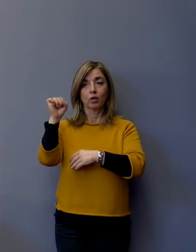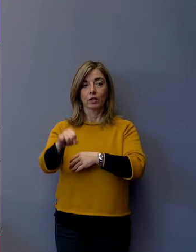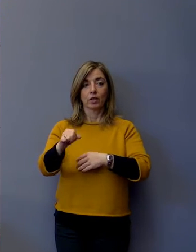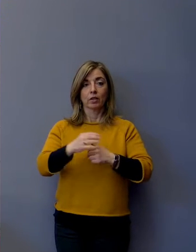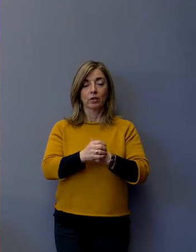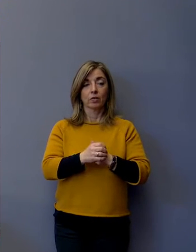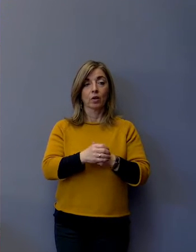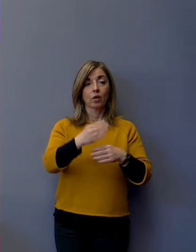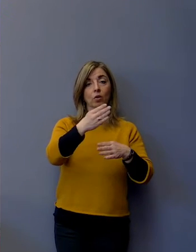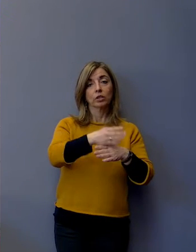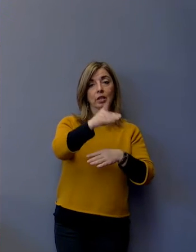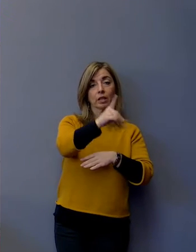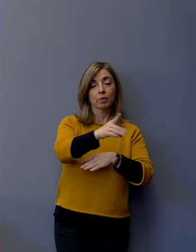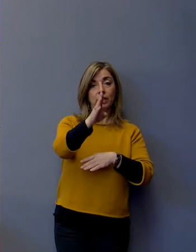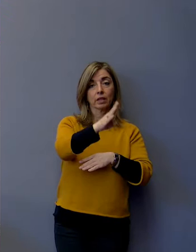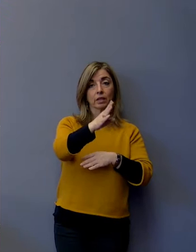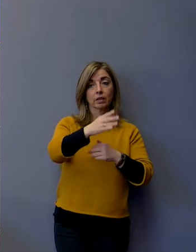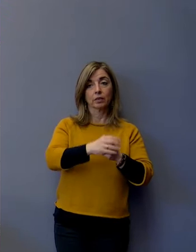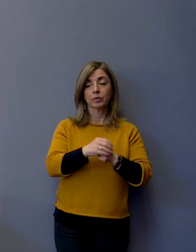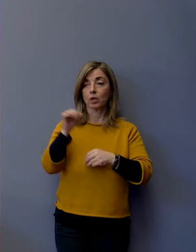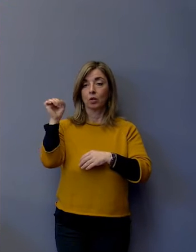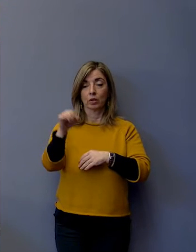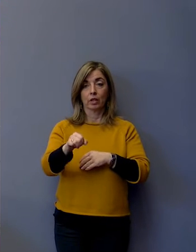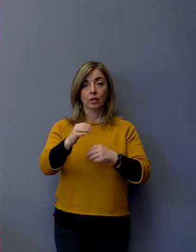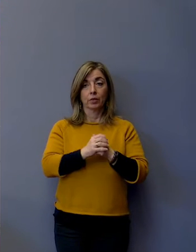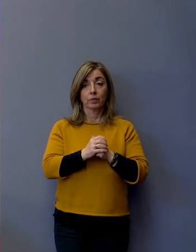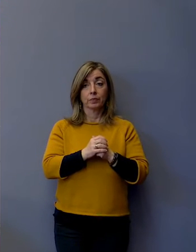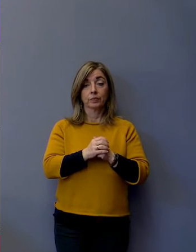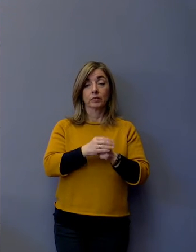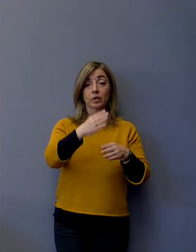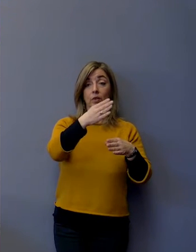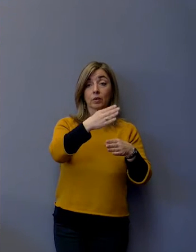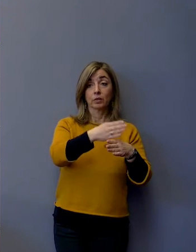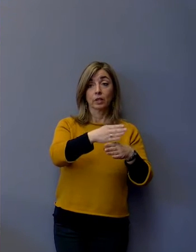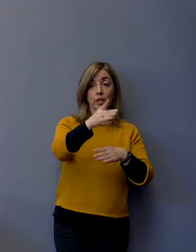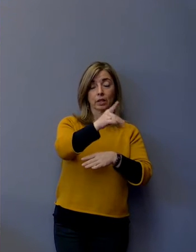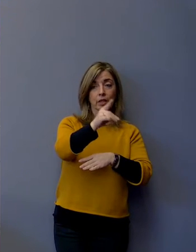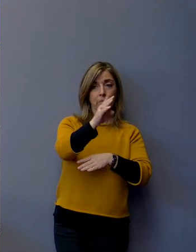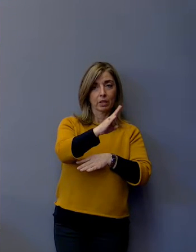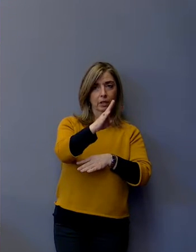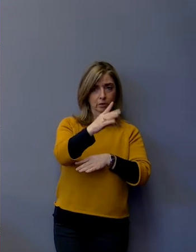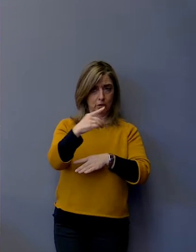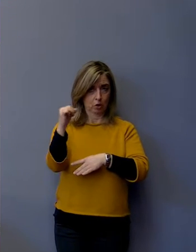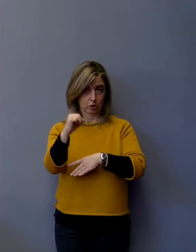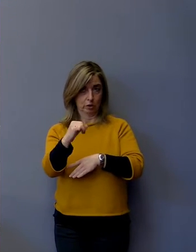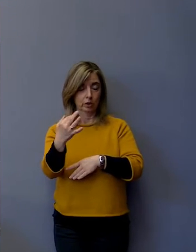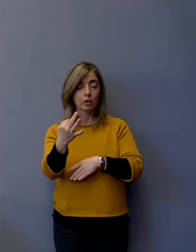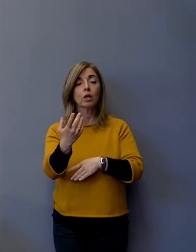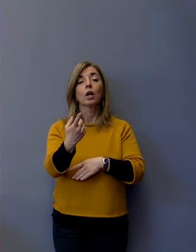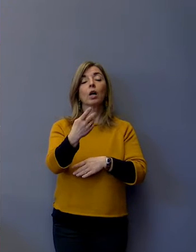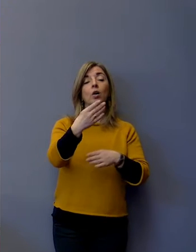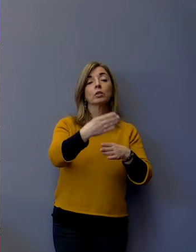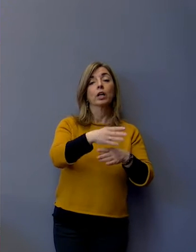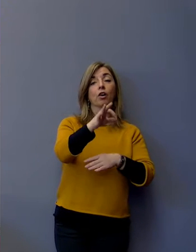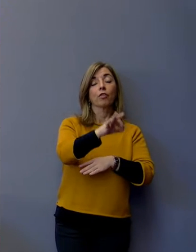consigliere de benedictis contrario consigliere de benedittis esclusi contraria consigliere ferrero